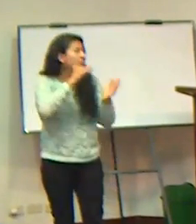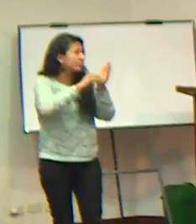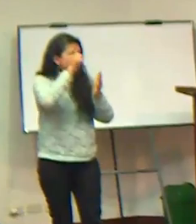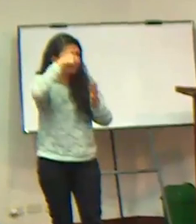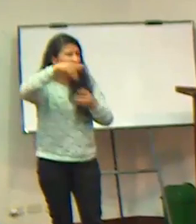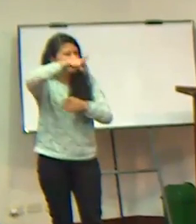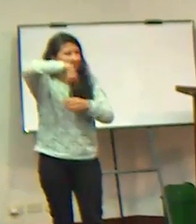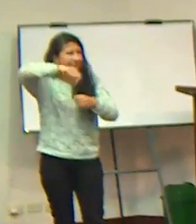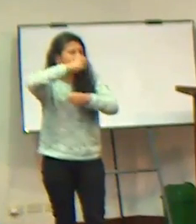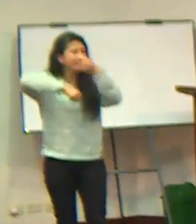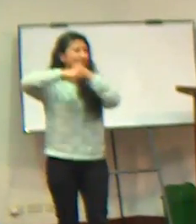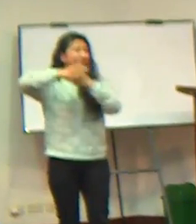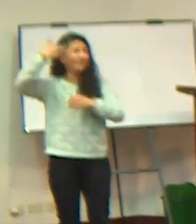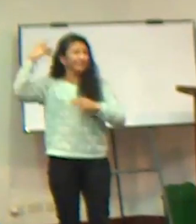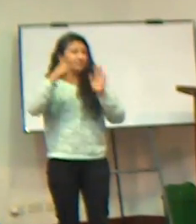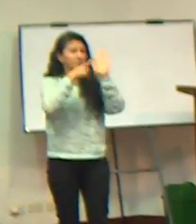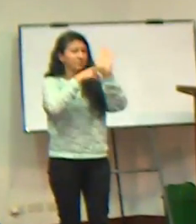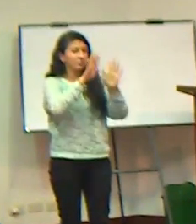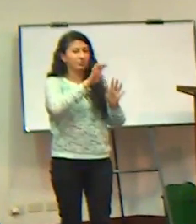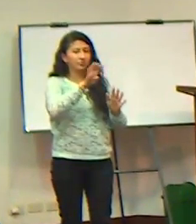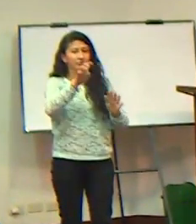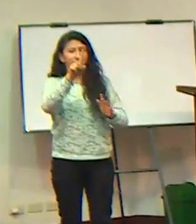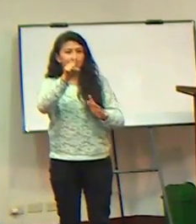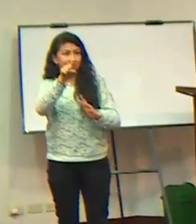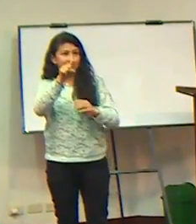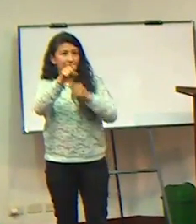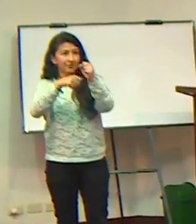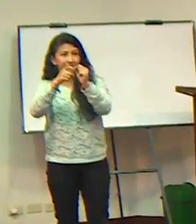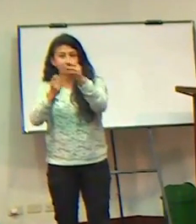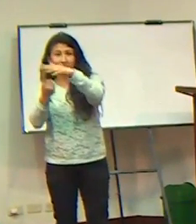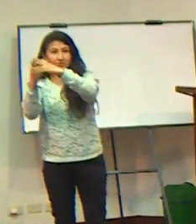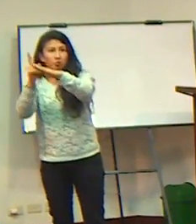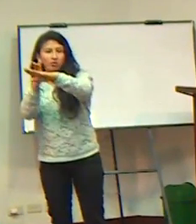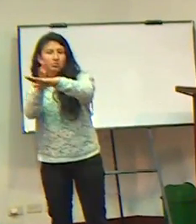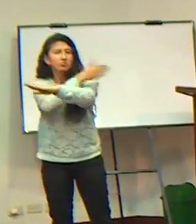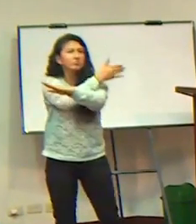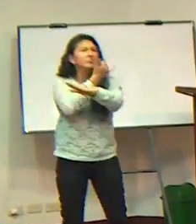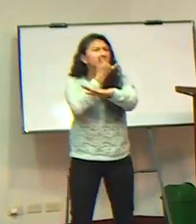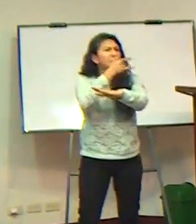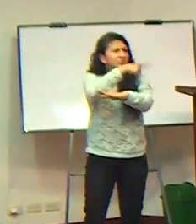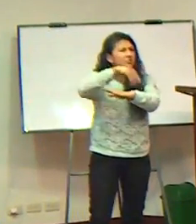he sido partícipe de esas situaciones directamente,